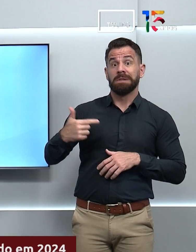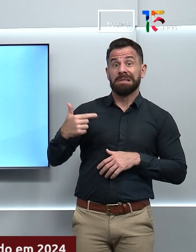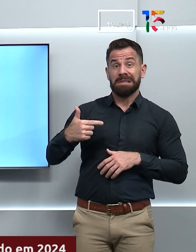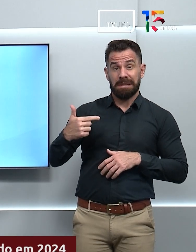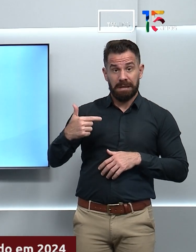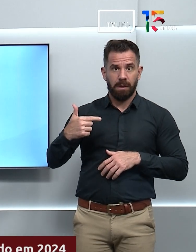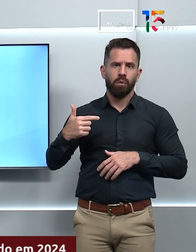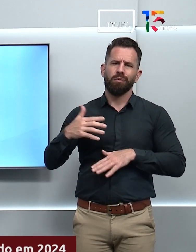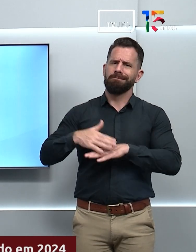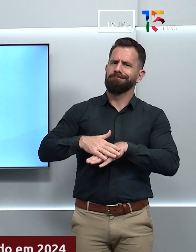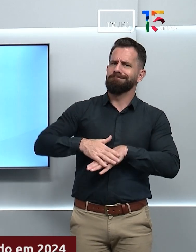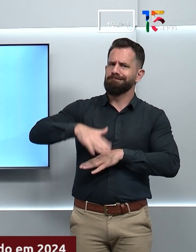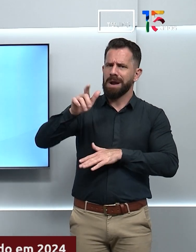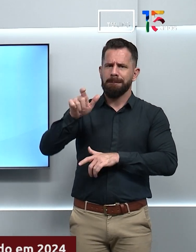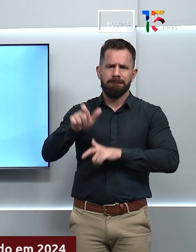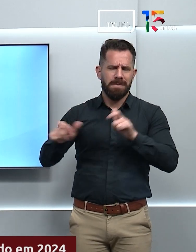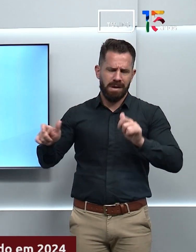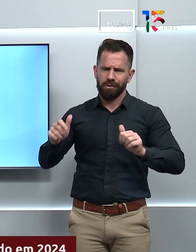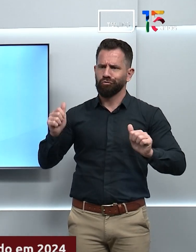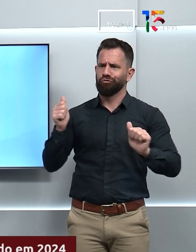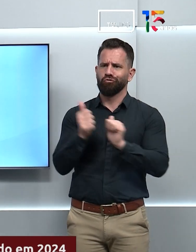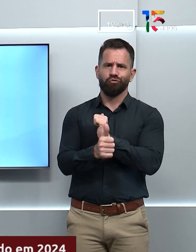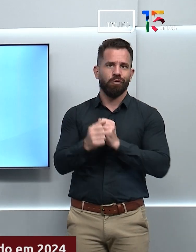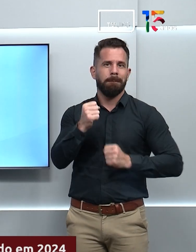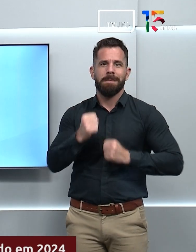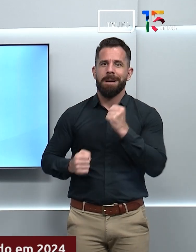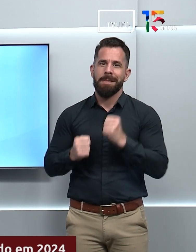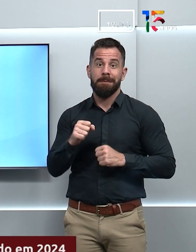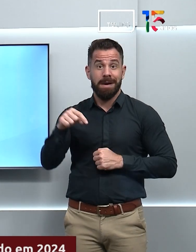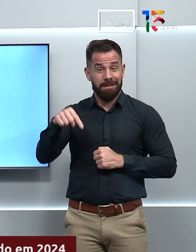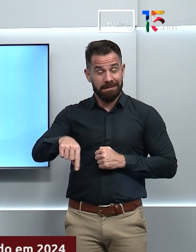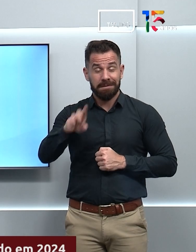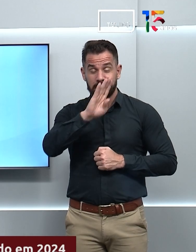segundo país com o maior número de atletas de corrida.